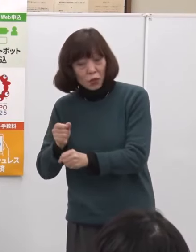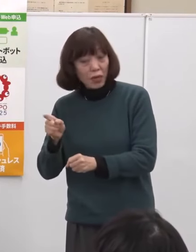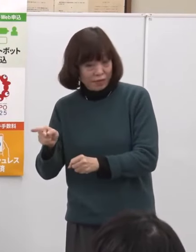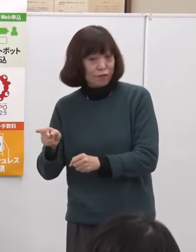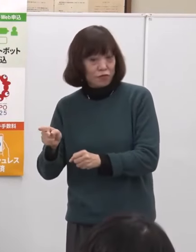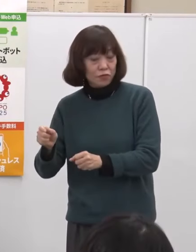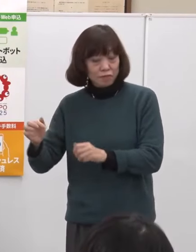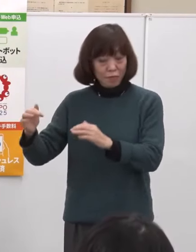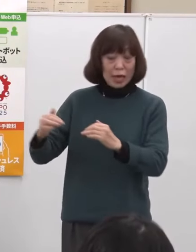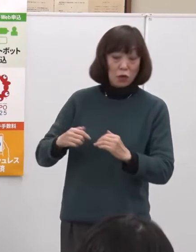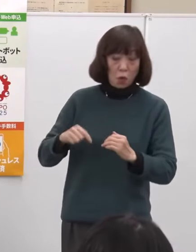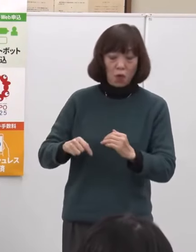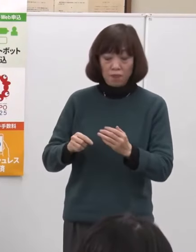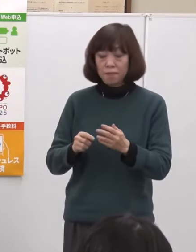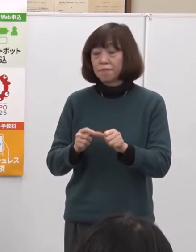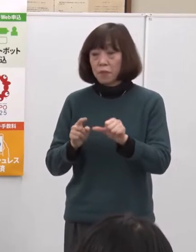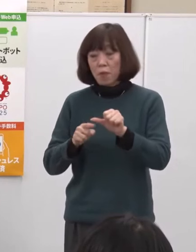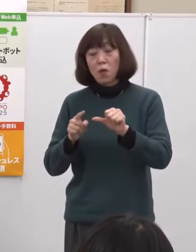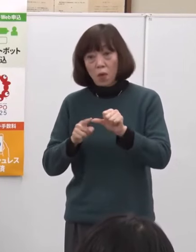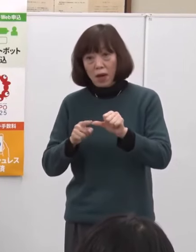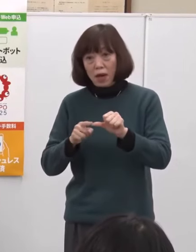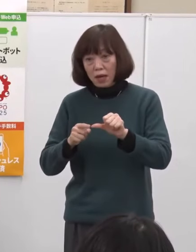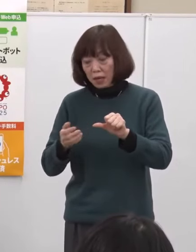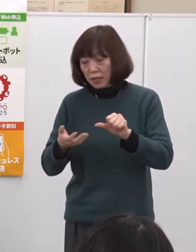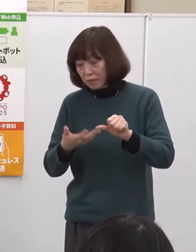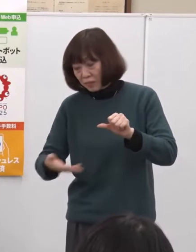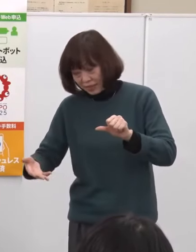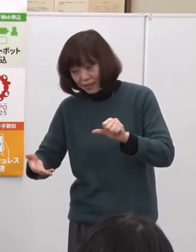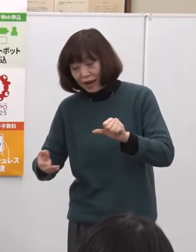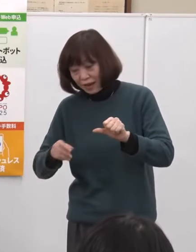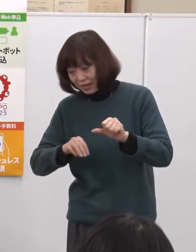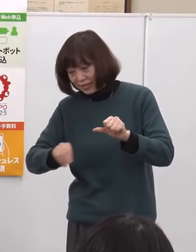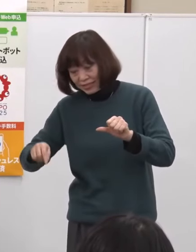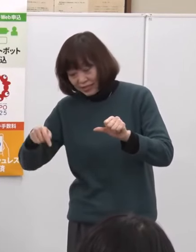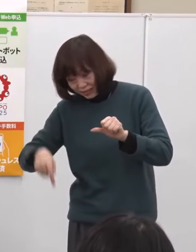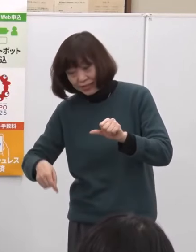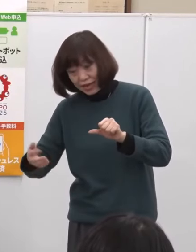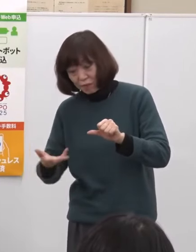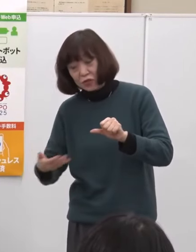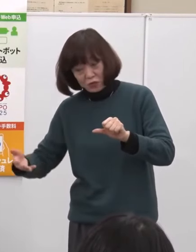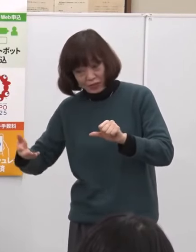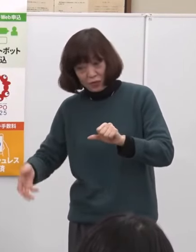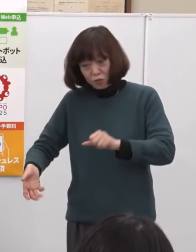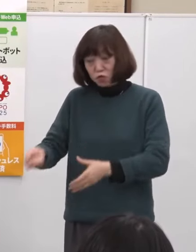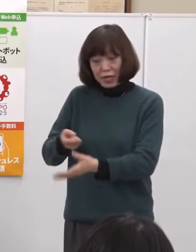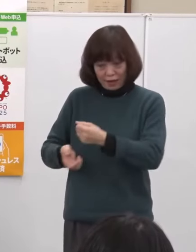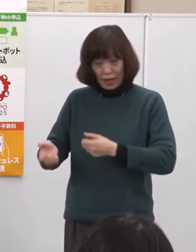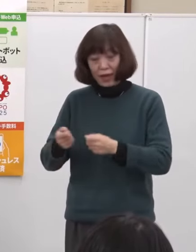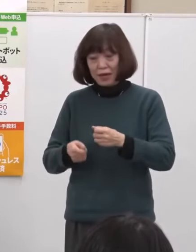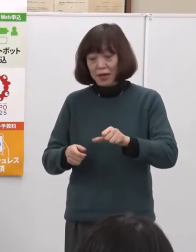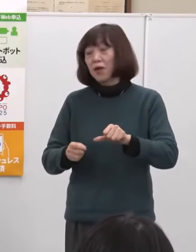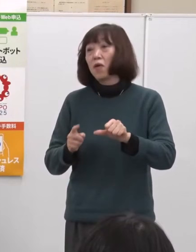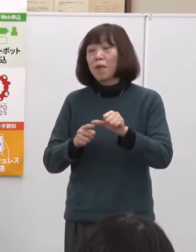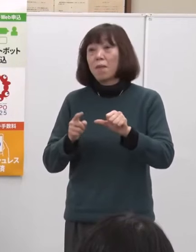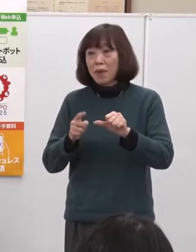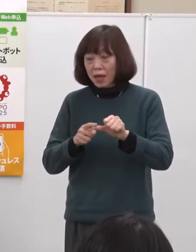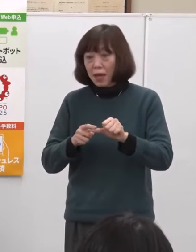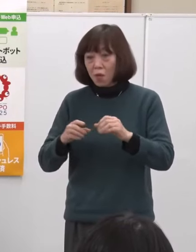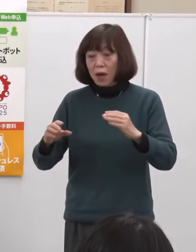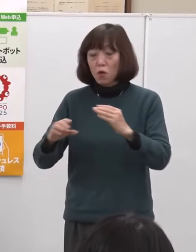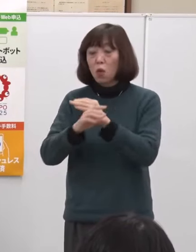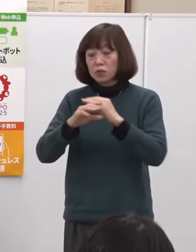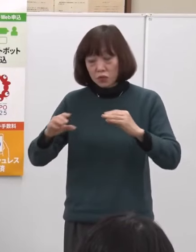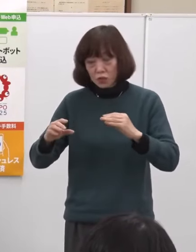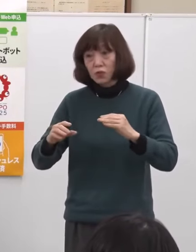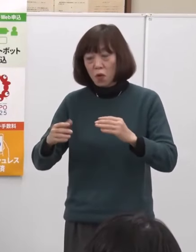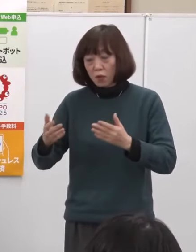番目地下水の過剰な汲み上げによる地盤沈下、6番目自動車や鉄道の交通振動を原因とした